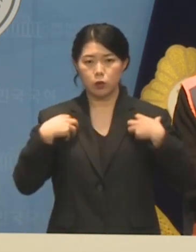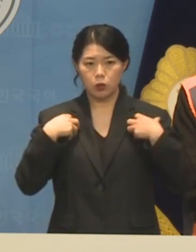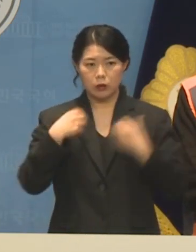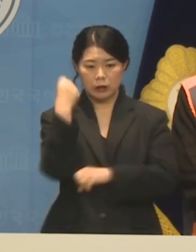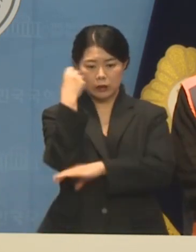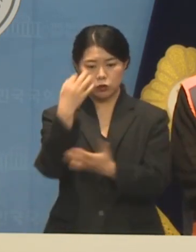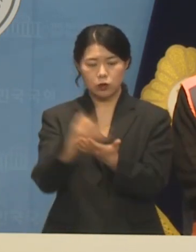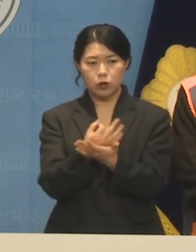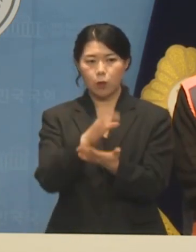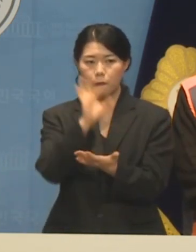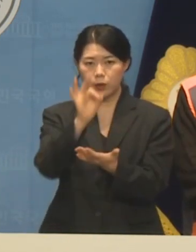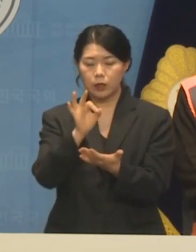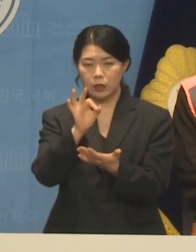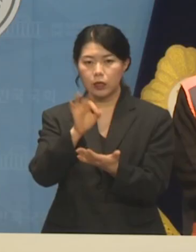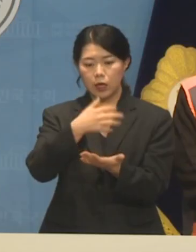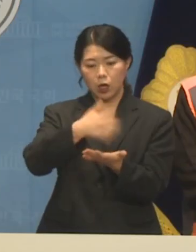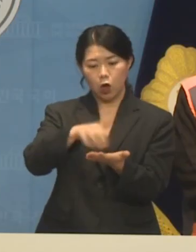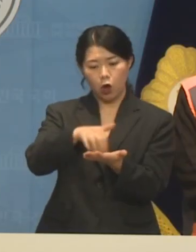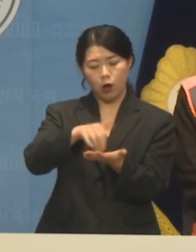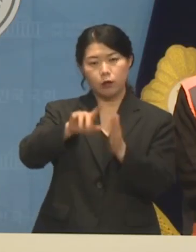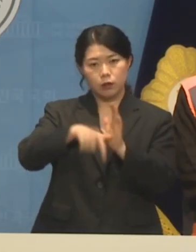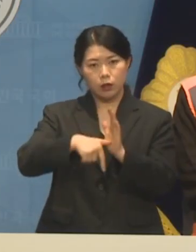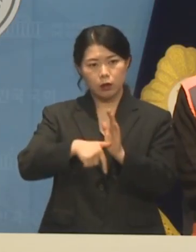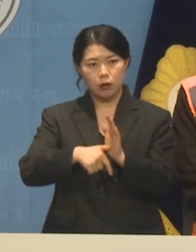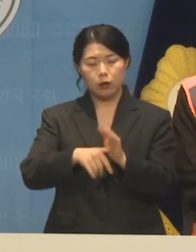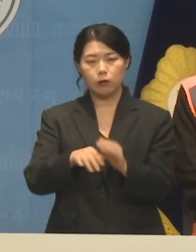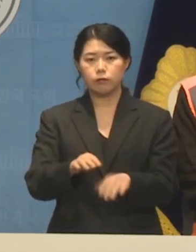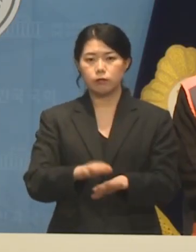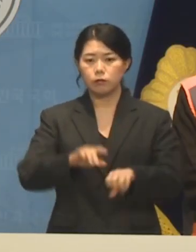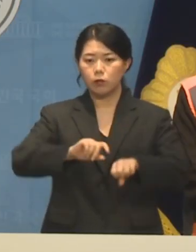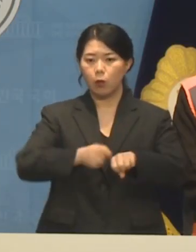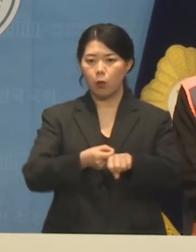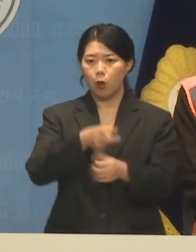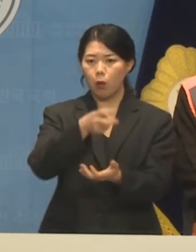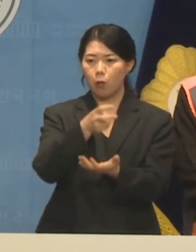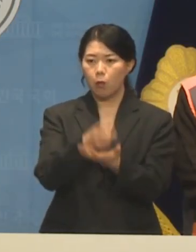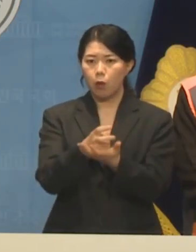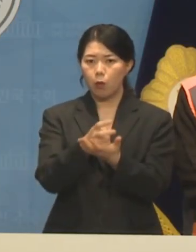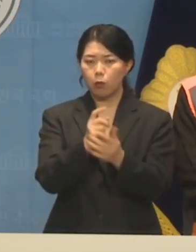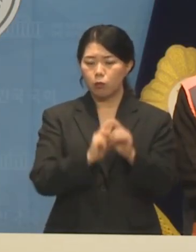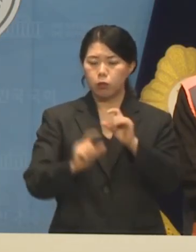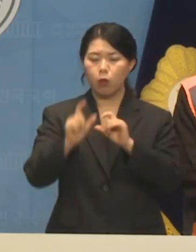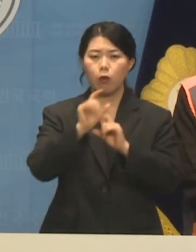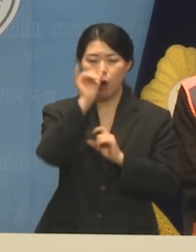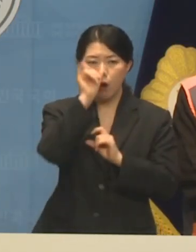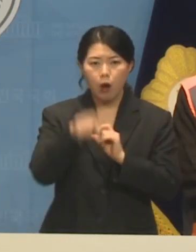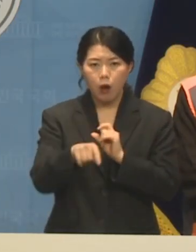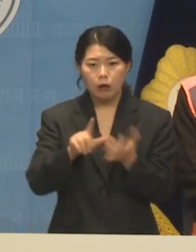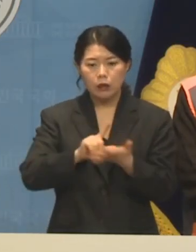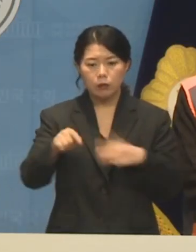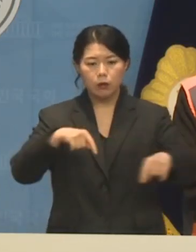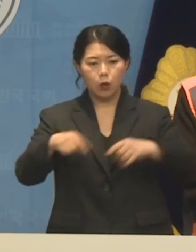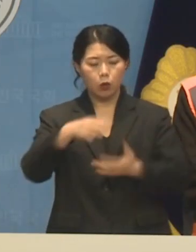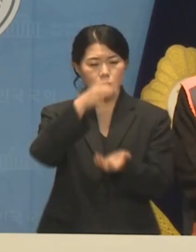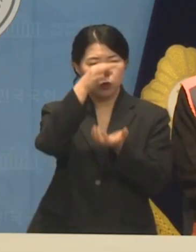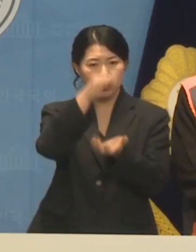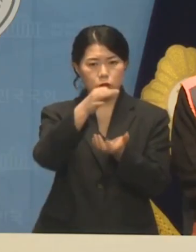기준인건비 산정 시 페널티 제도를 부활하는 문제는 지방재정의 자율성을